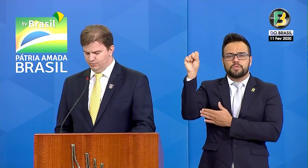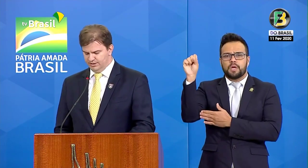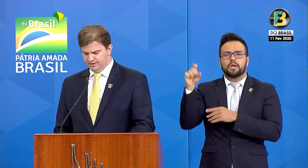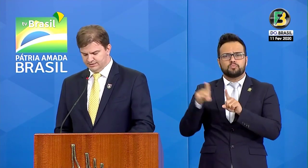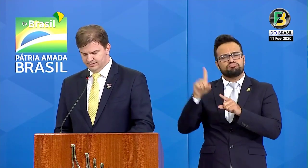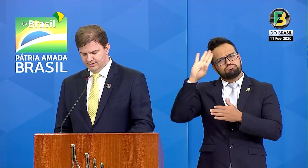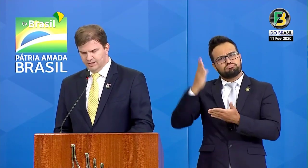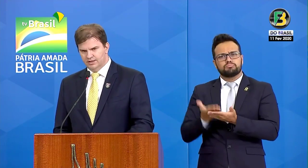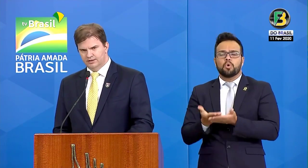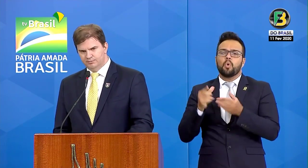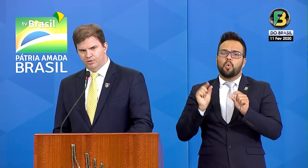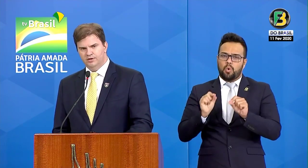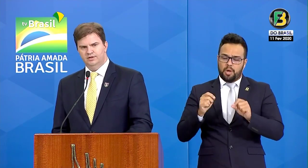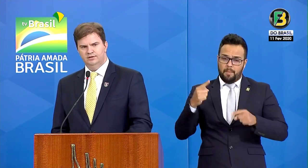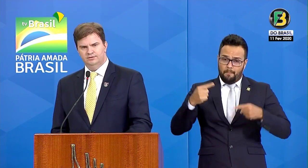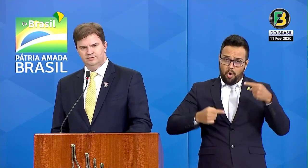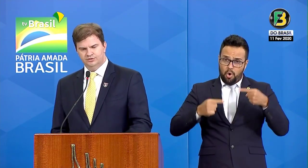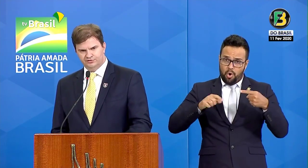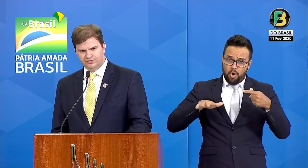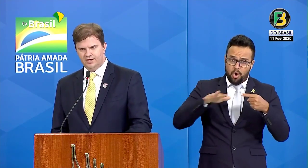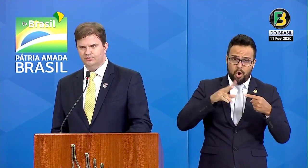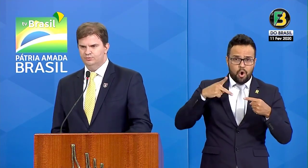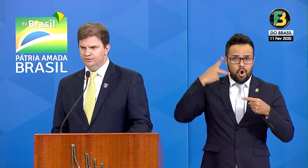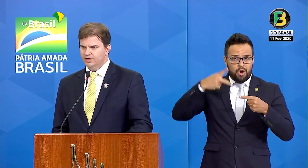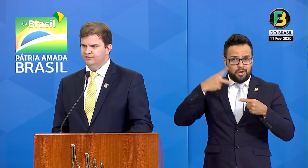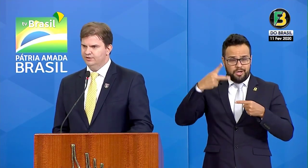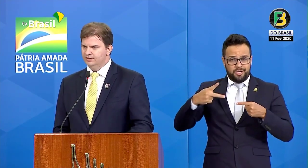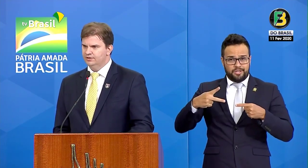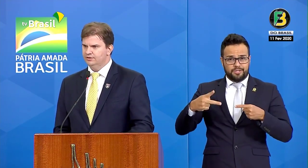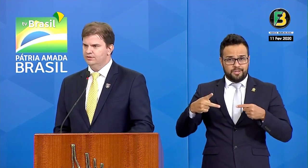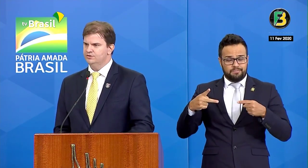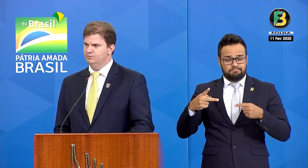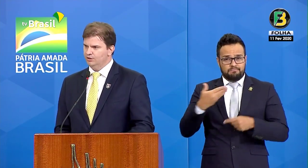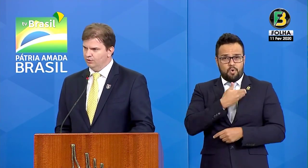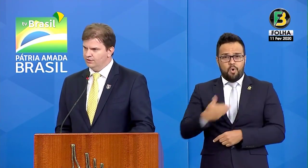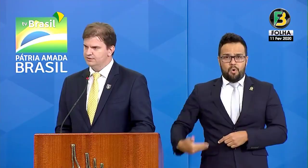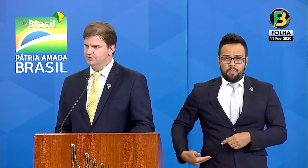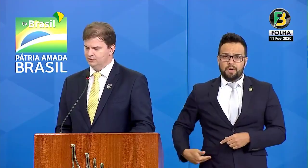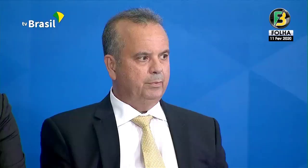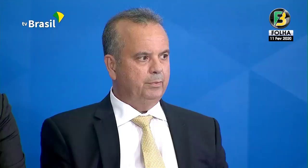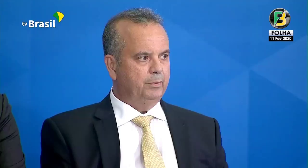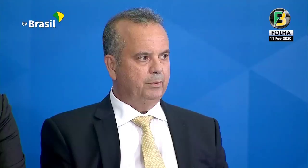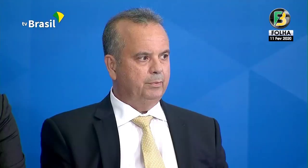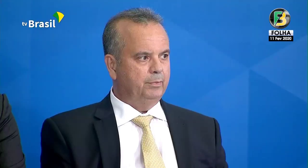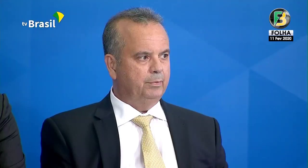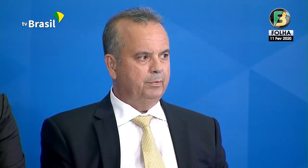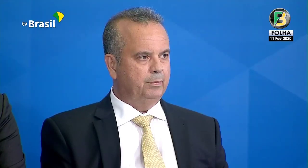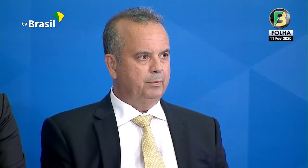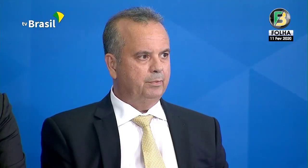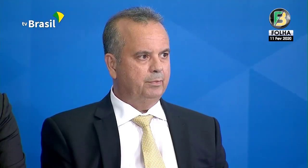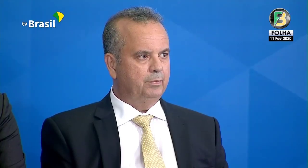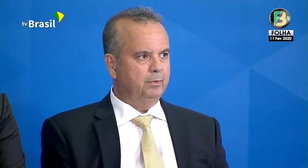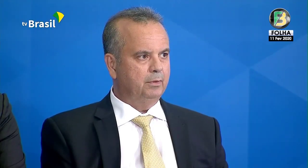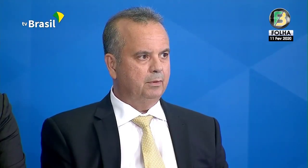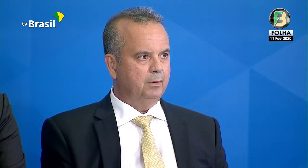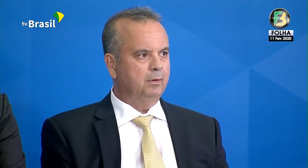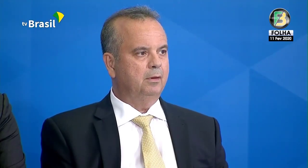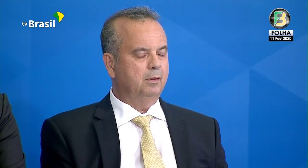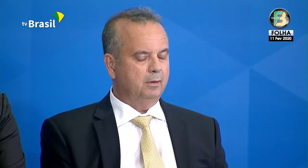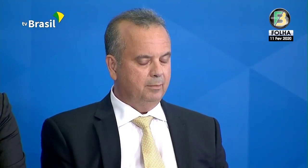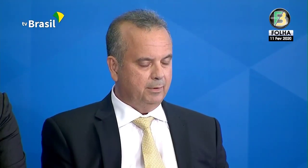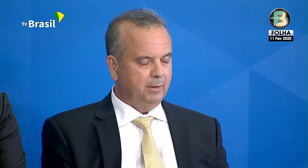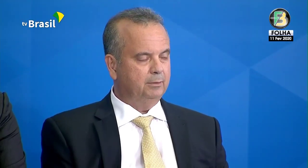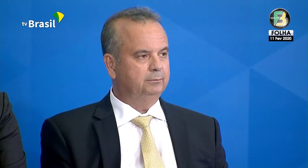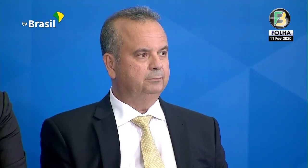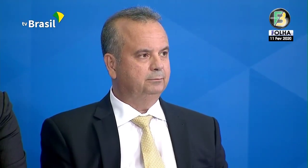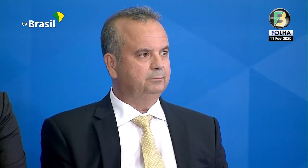políticas públicas que podem, de fato, mudar a vida de milhões de brasileiros. Boa sorte, ministro.